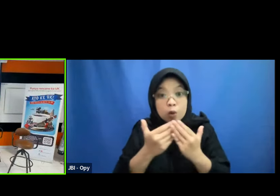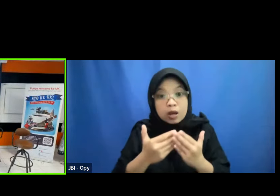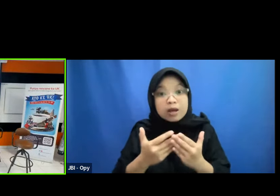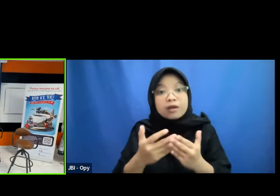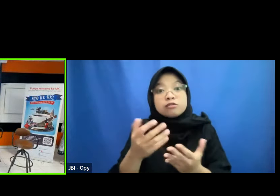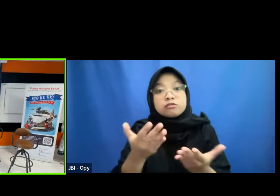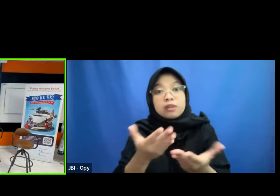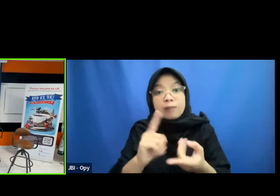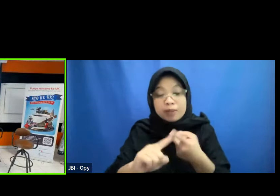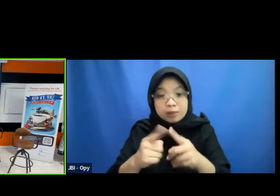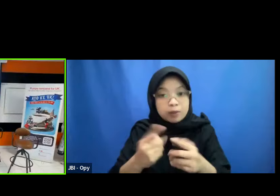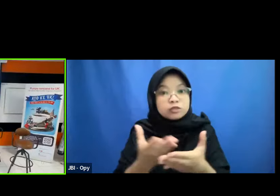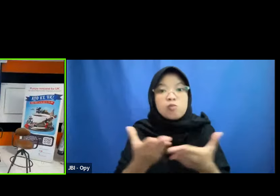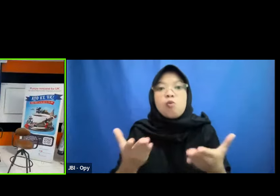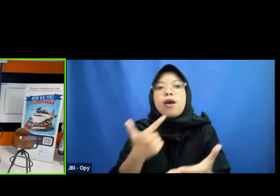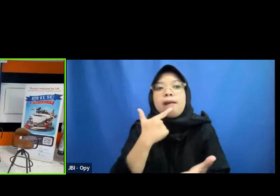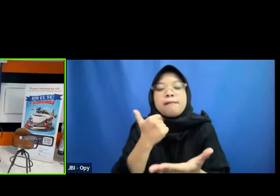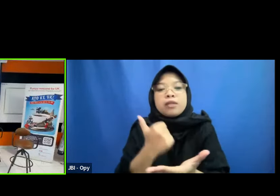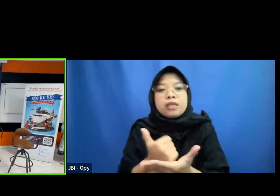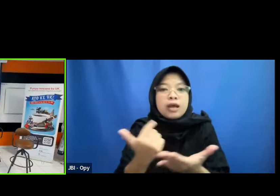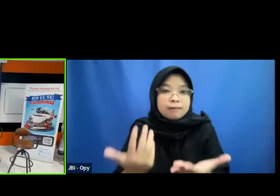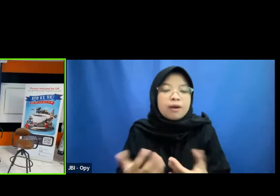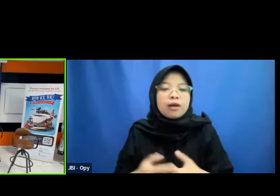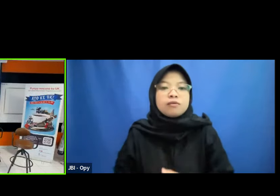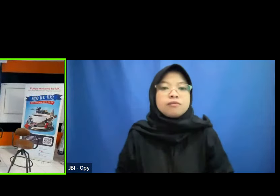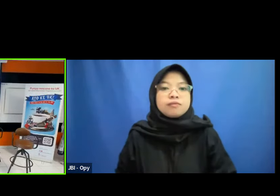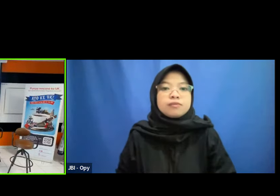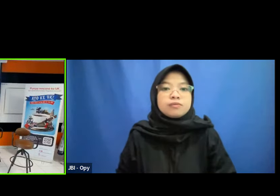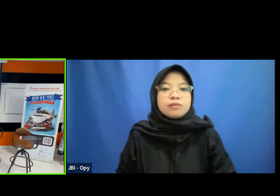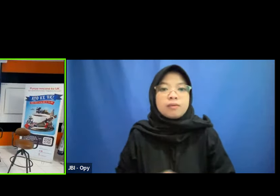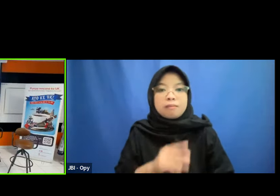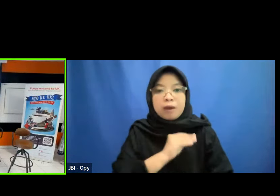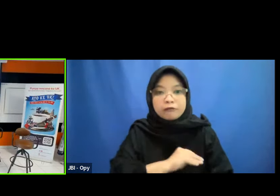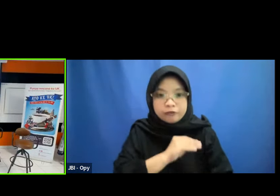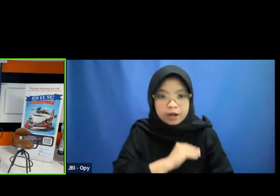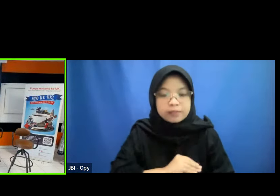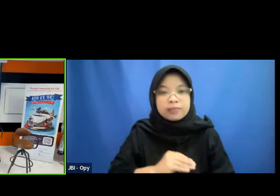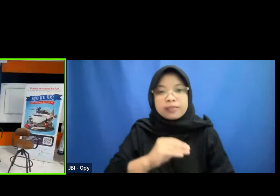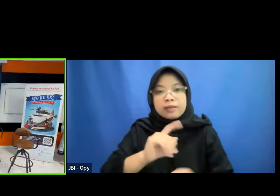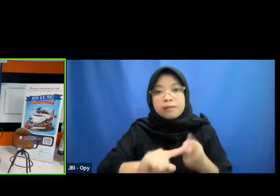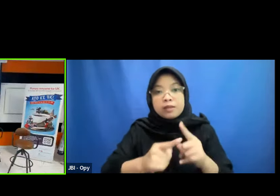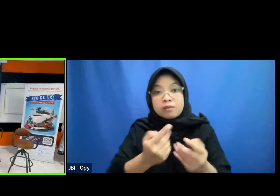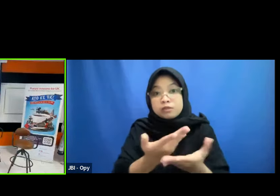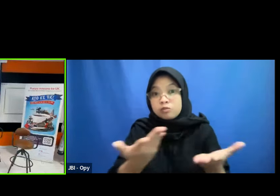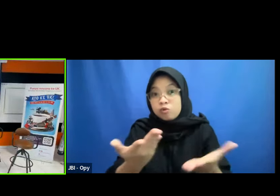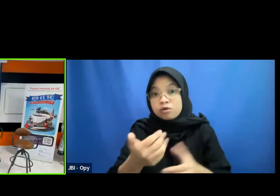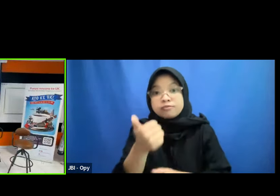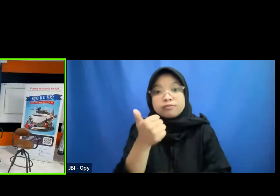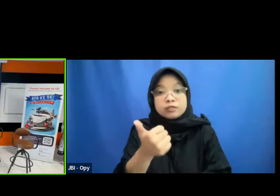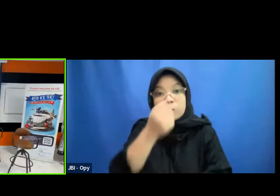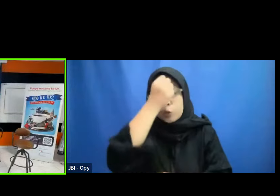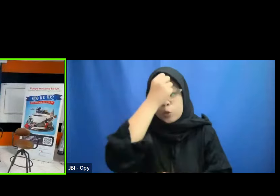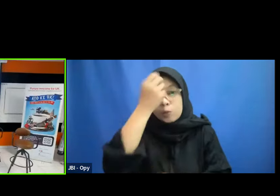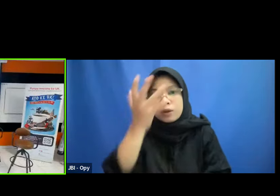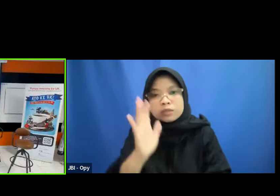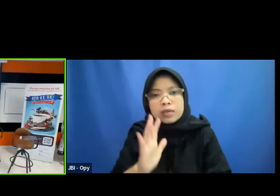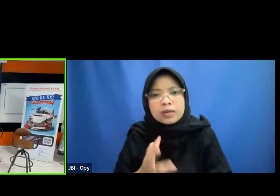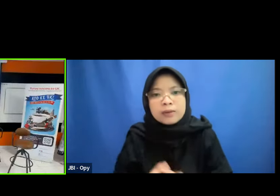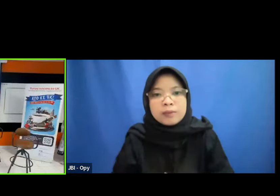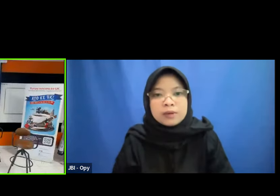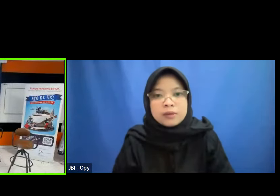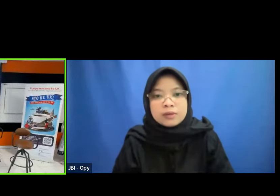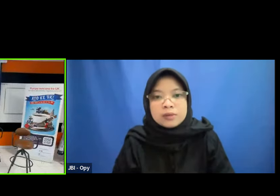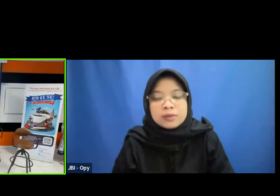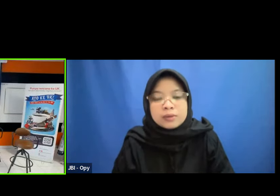keterima yang paling penting bisa memberikan manfaat buat diri teman-teman dan jangan lupa Memberikan manfaat buat sesama Karena